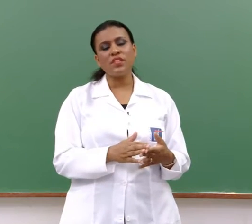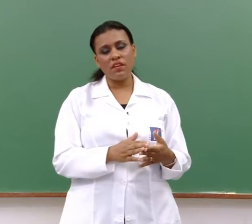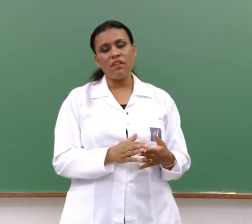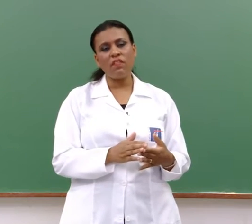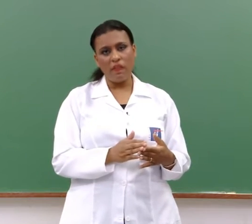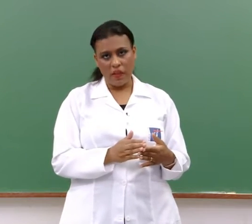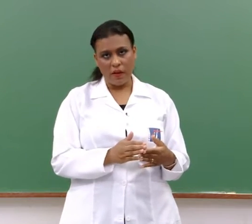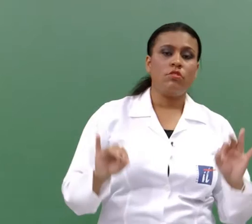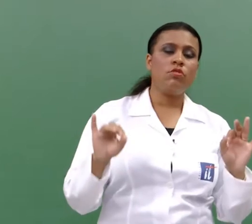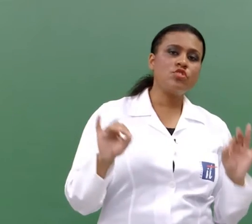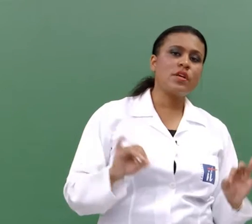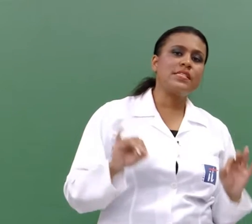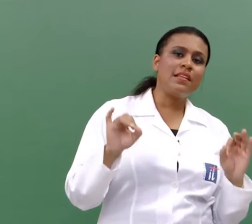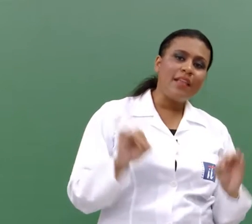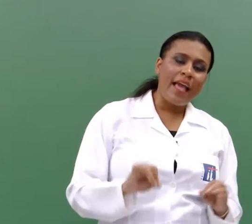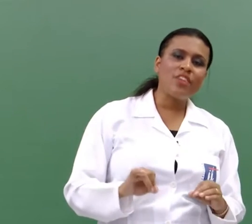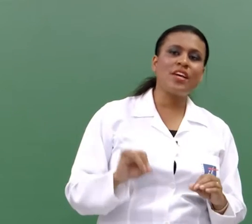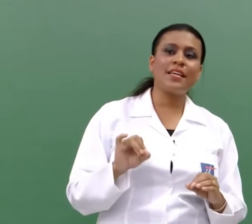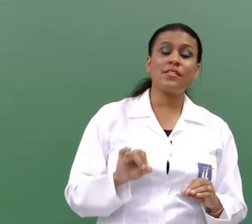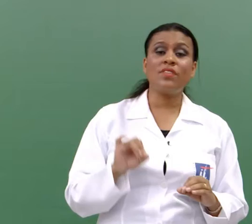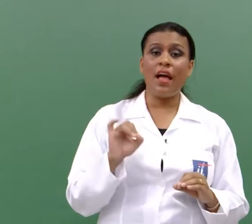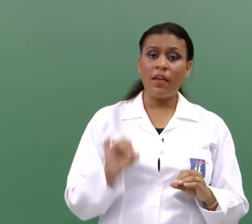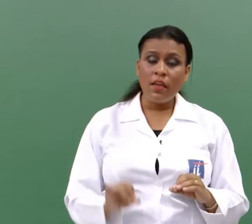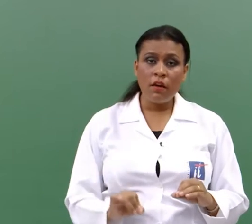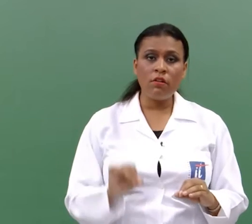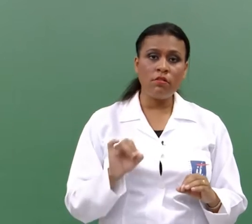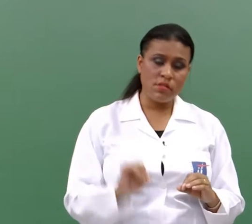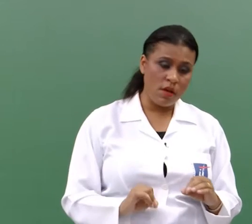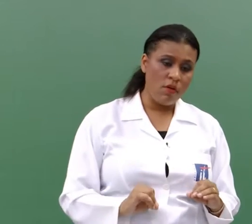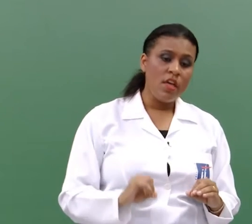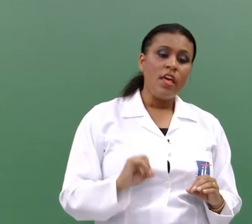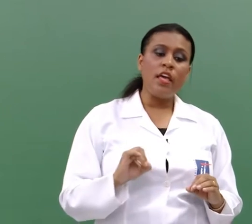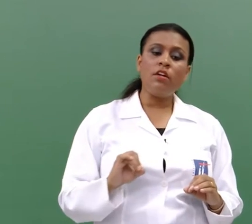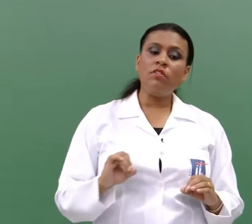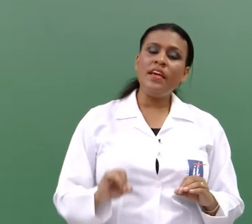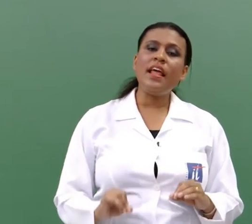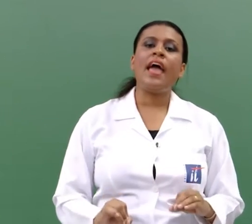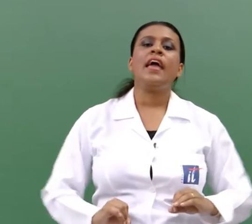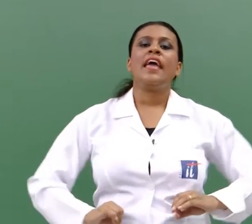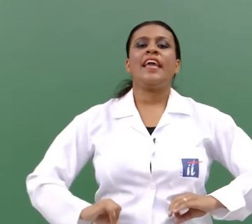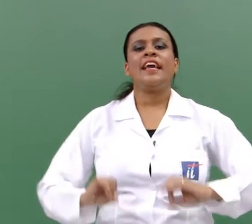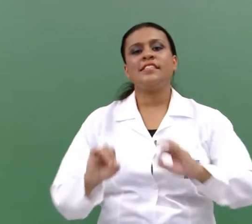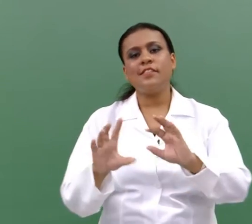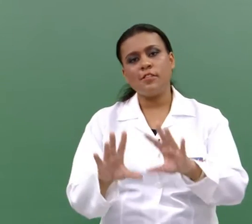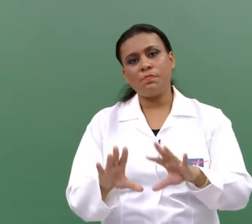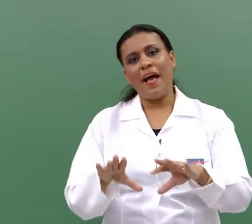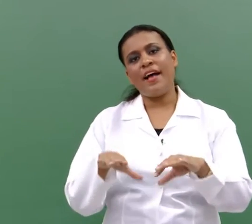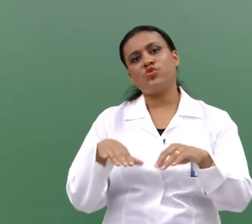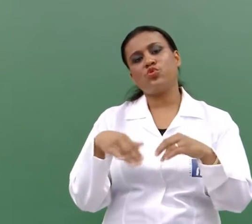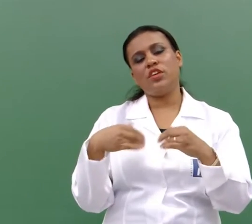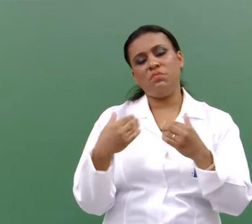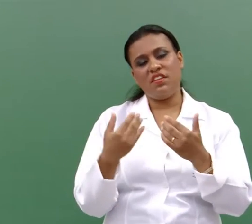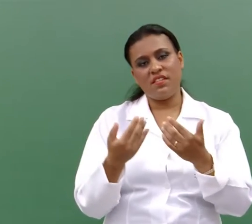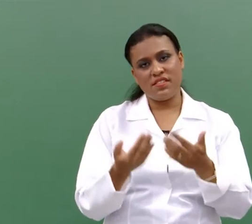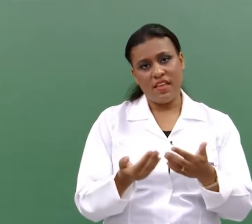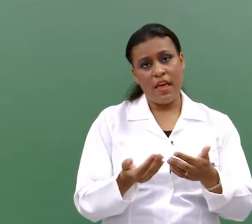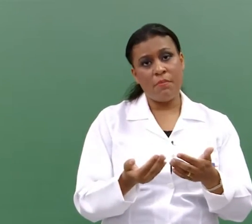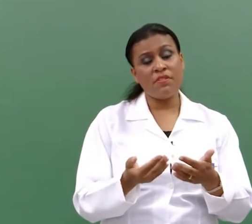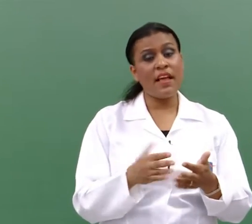conseguir entender. Hoje o que se entende é a questão da inclusão. Incluir esse espaço que me recebe tem que